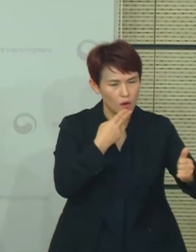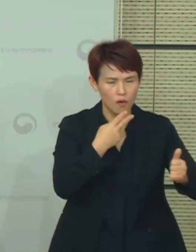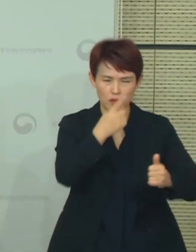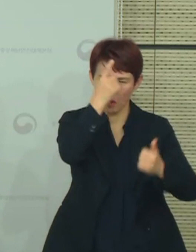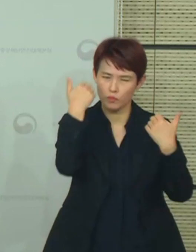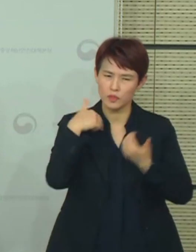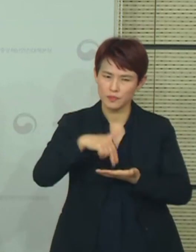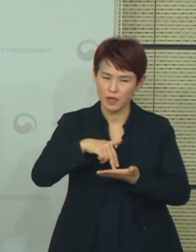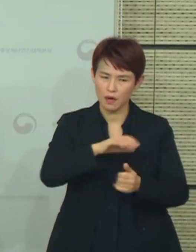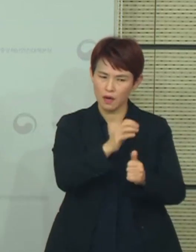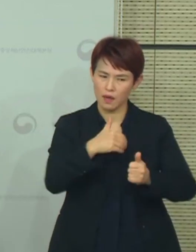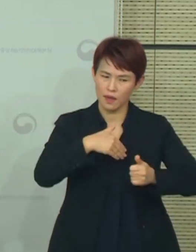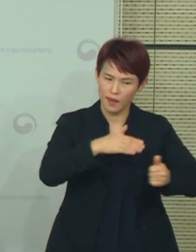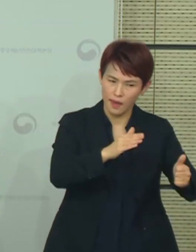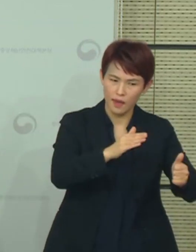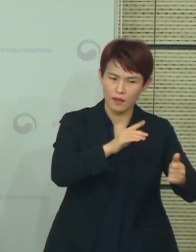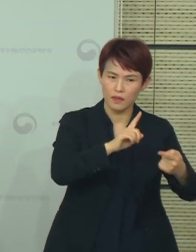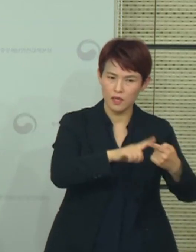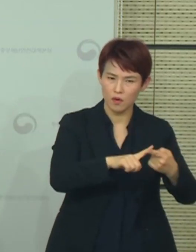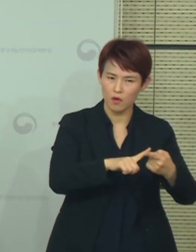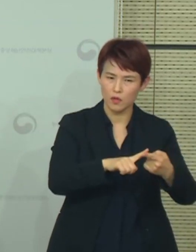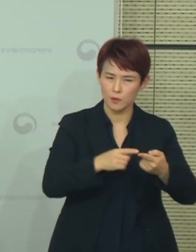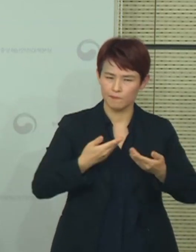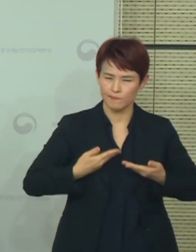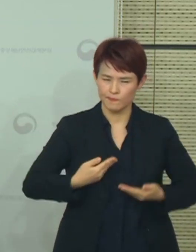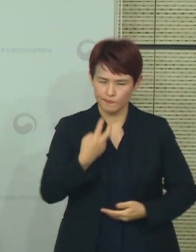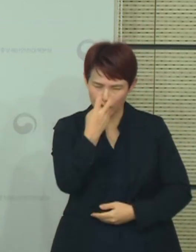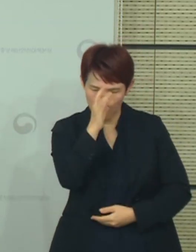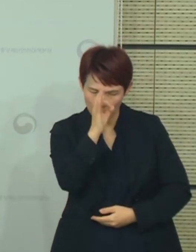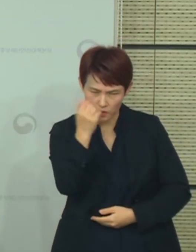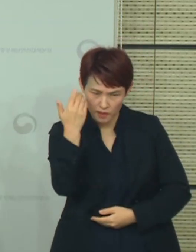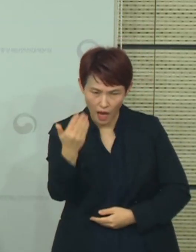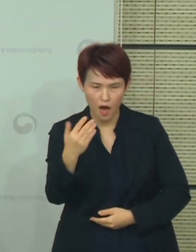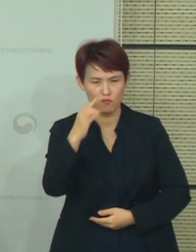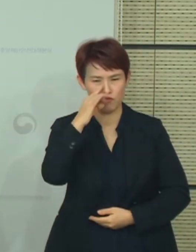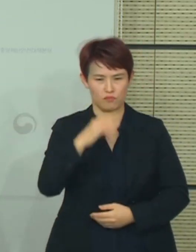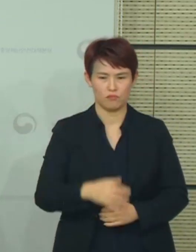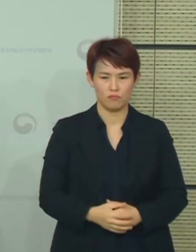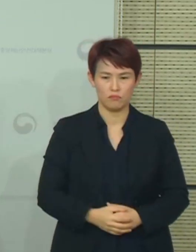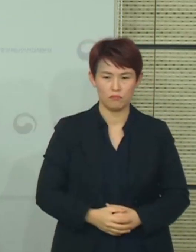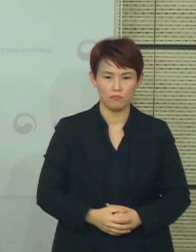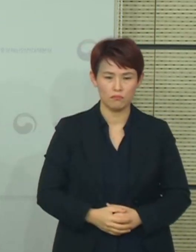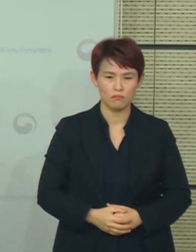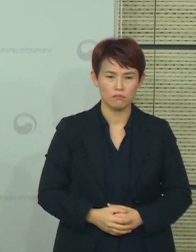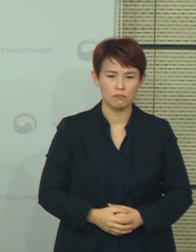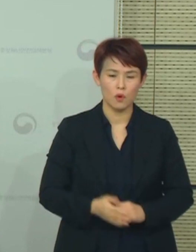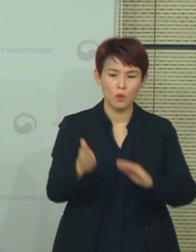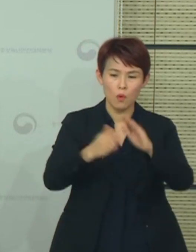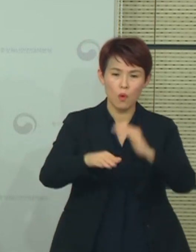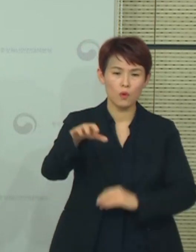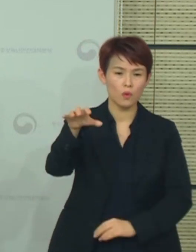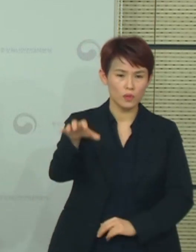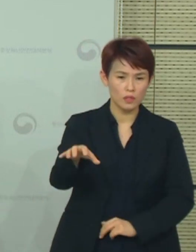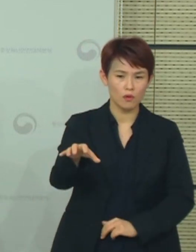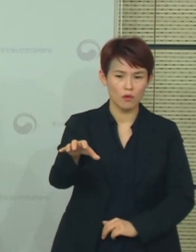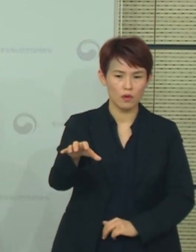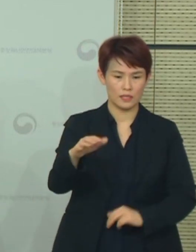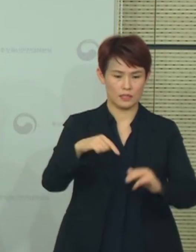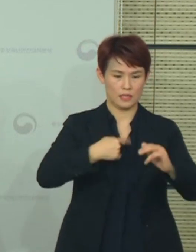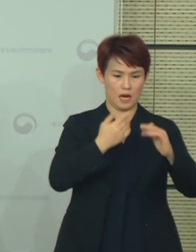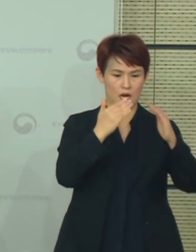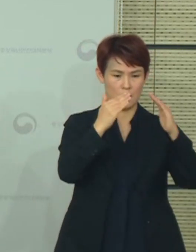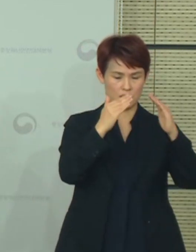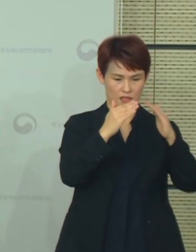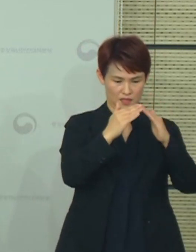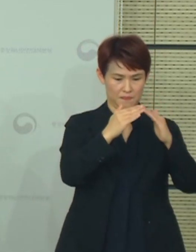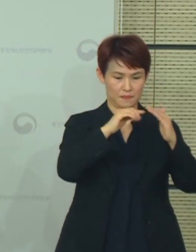보이시는 건지 좀 여쭙고 싶고요. 그리고 지금 공공기관이나 부처 등에서 이 자택근무를 지금